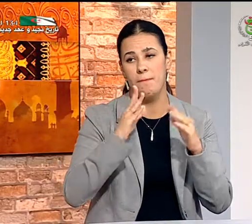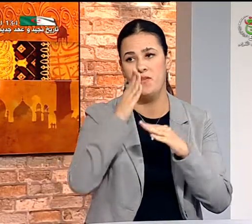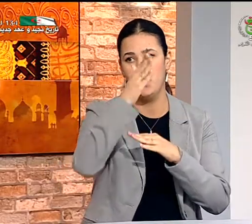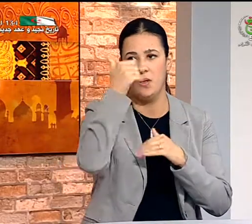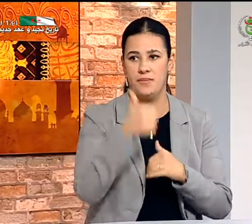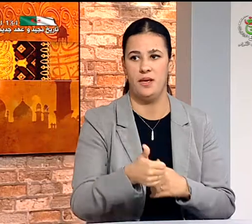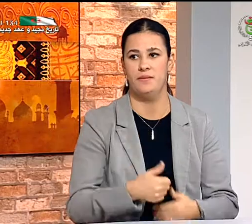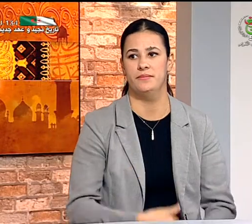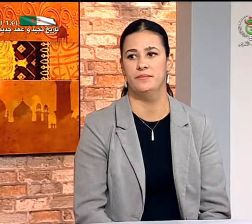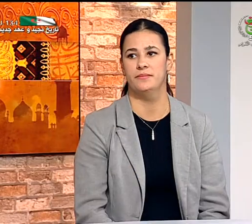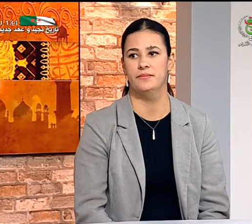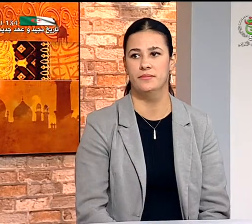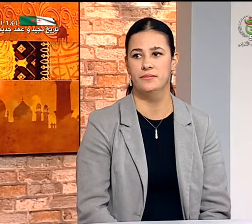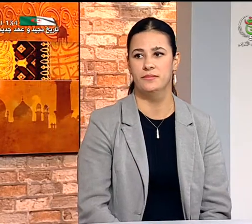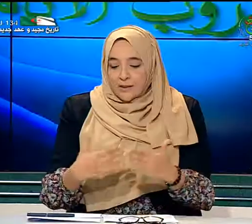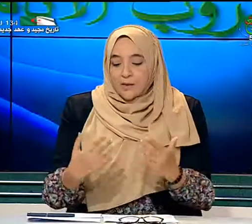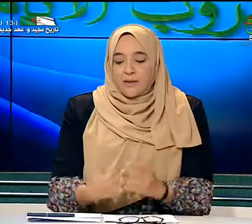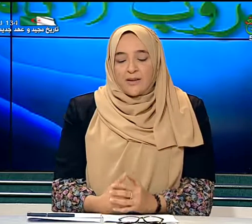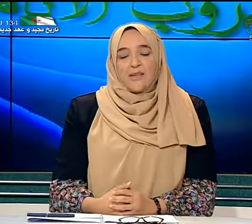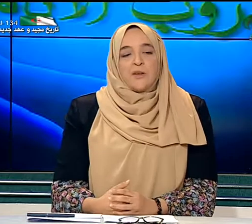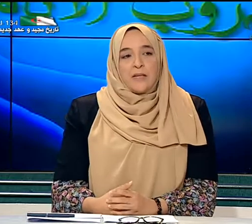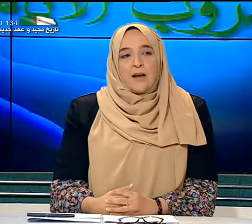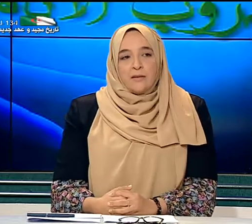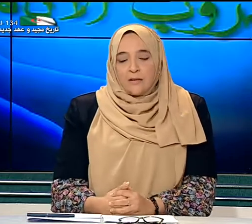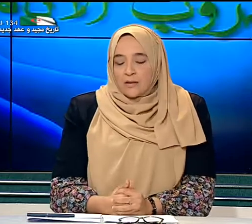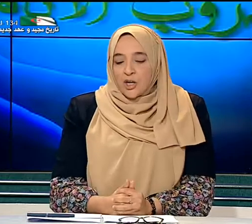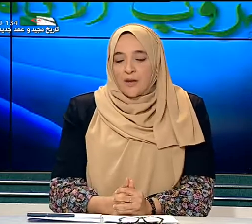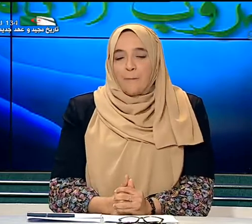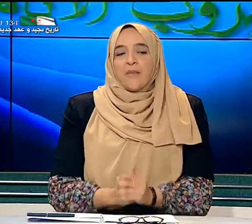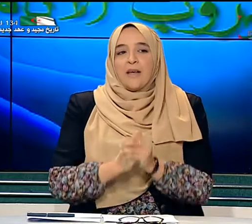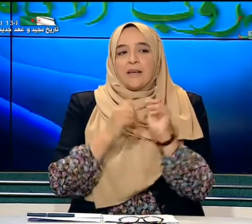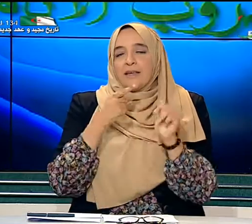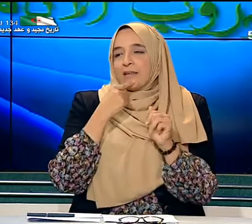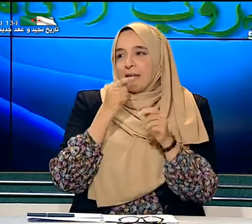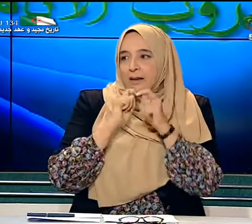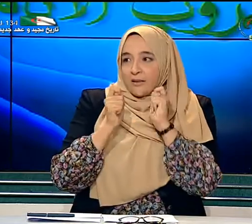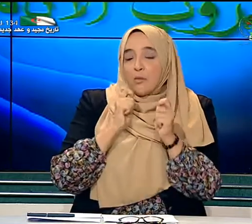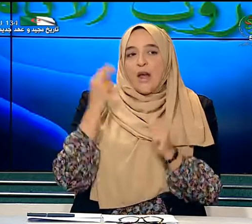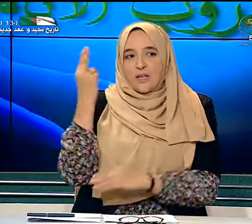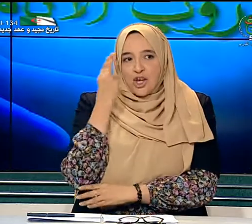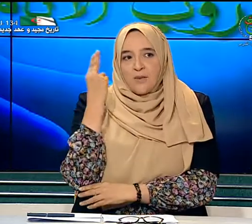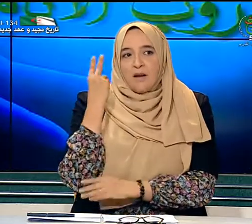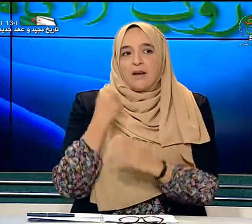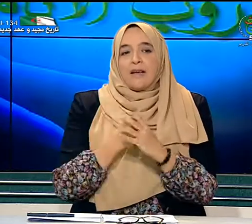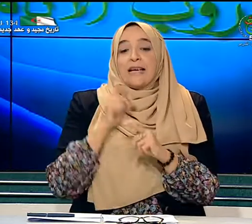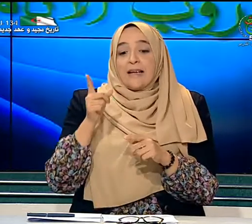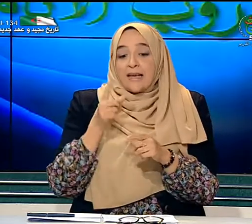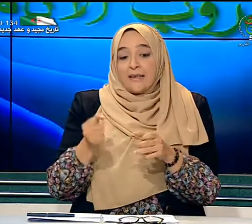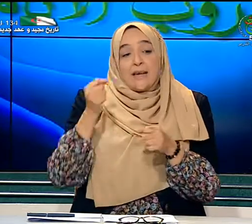عائق لوصولهم ولاستكمال دراستهم إلى غاية الجامعة يعني نحن نتكلم على الجامعة إذا كان إلى